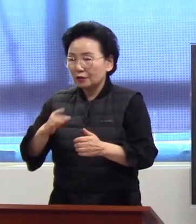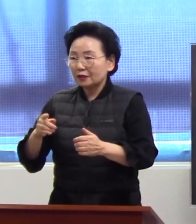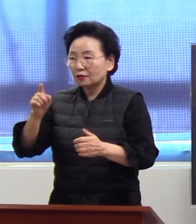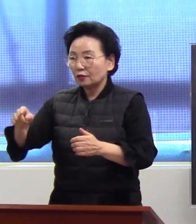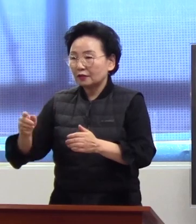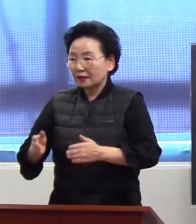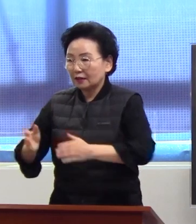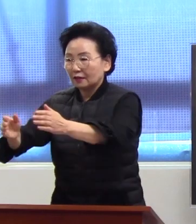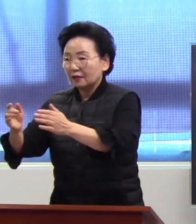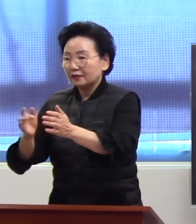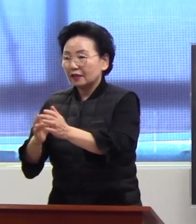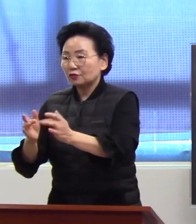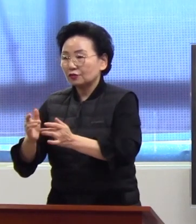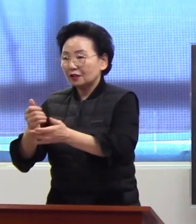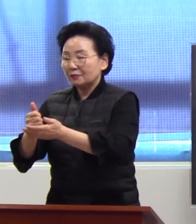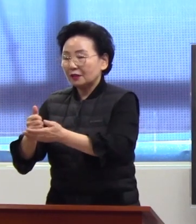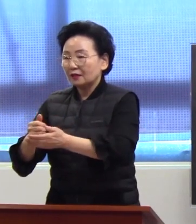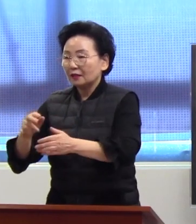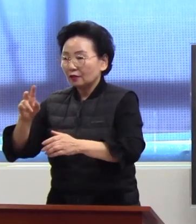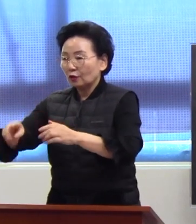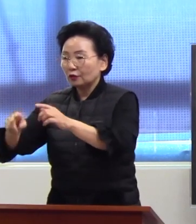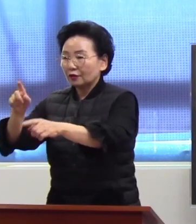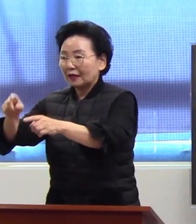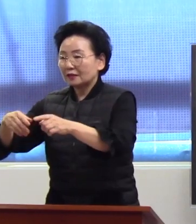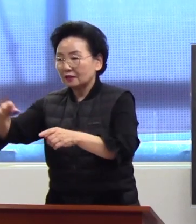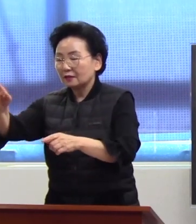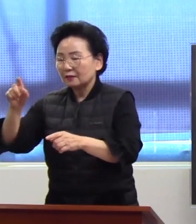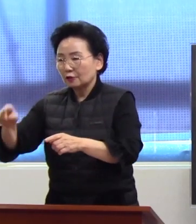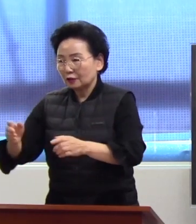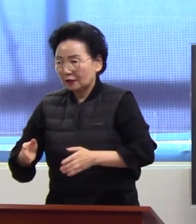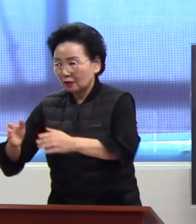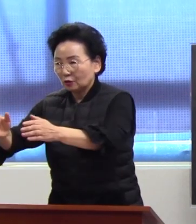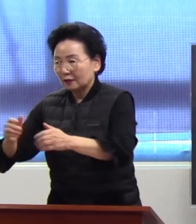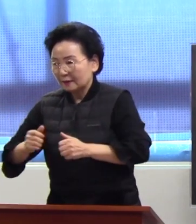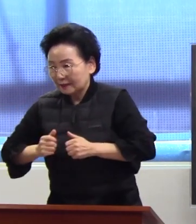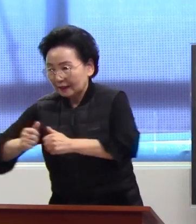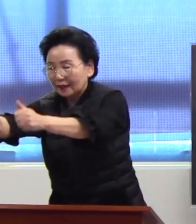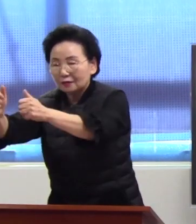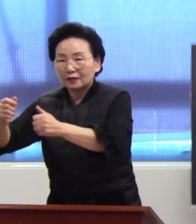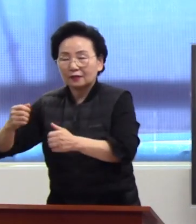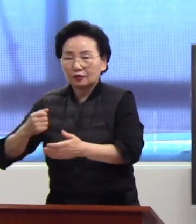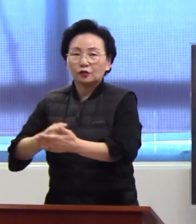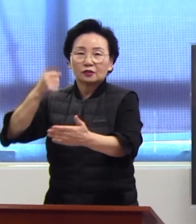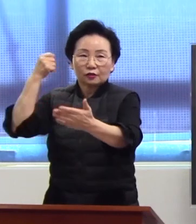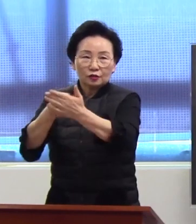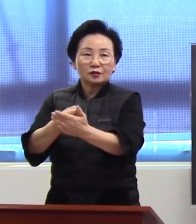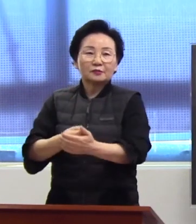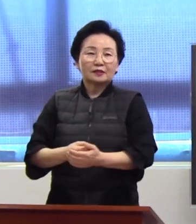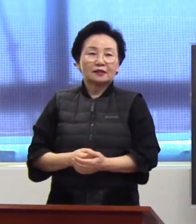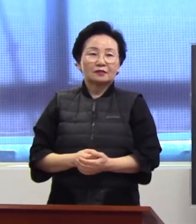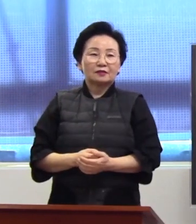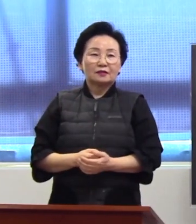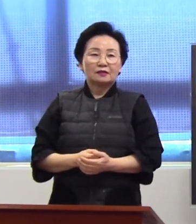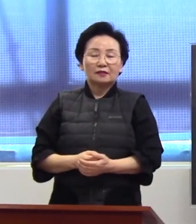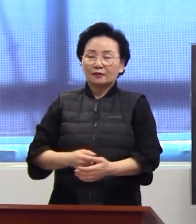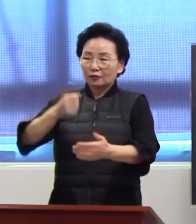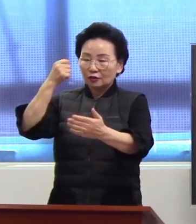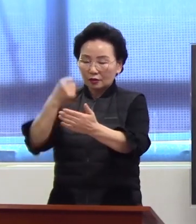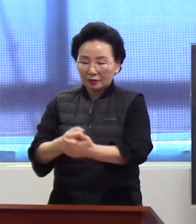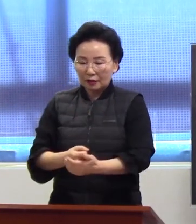오직 저 길 예수님이 걸어가신 저 길로 따라갈 거야. 결심을 했거든요. 결심을